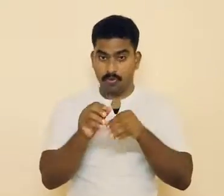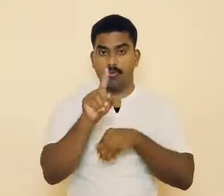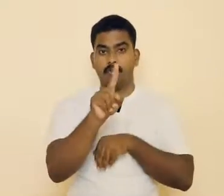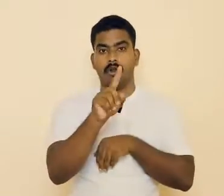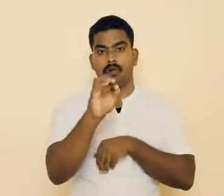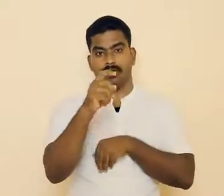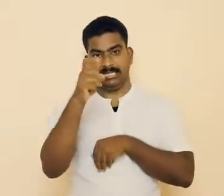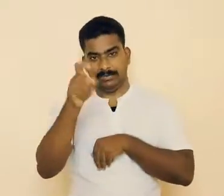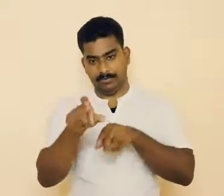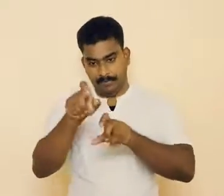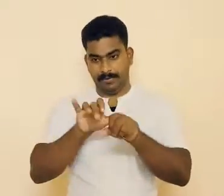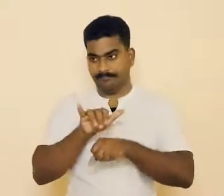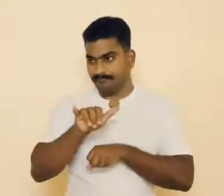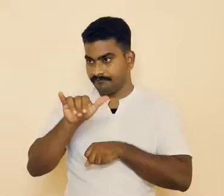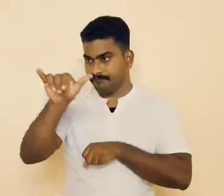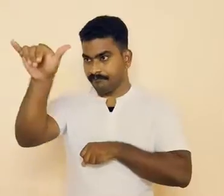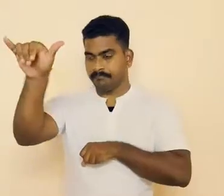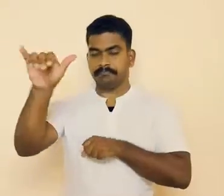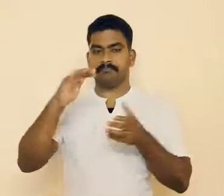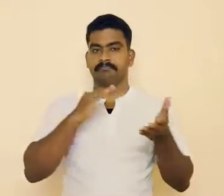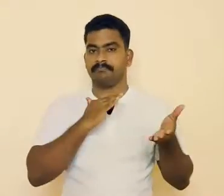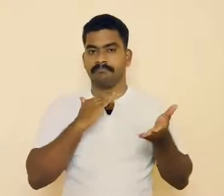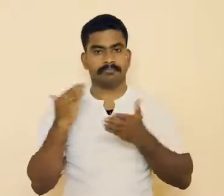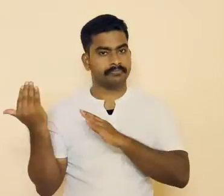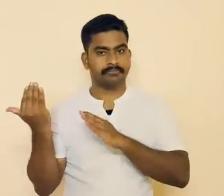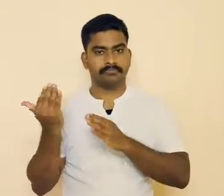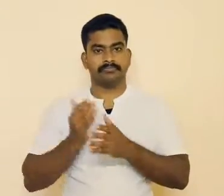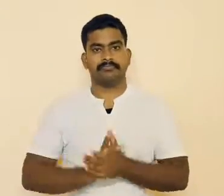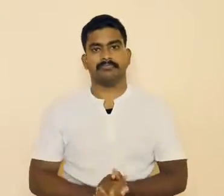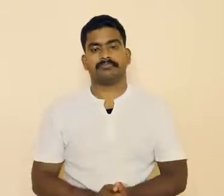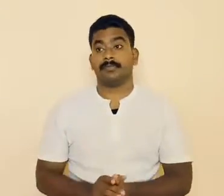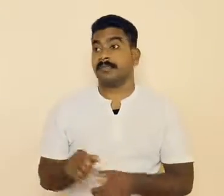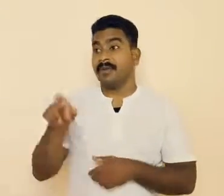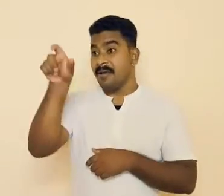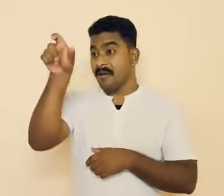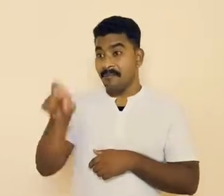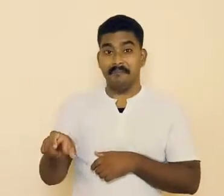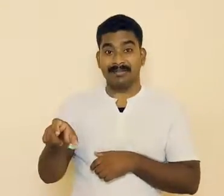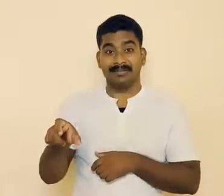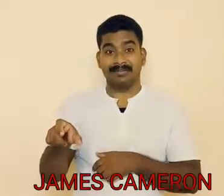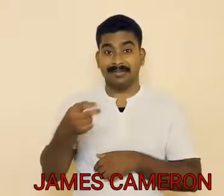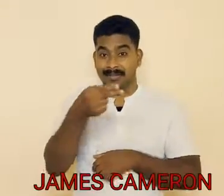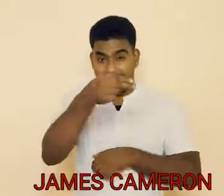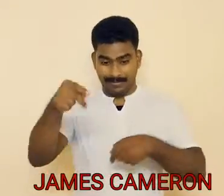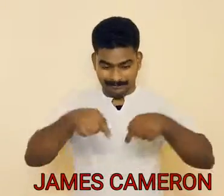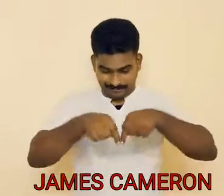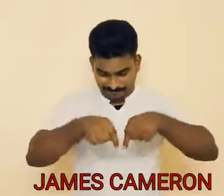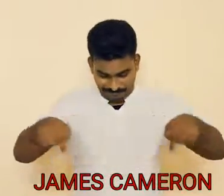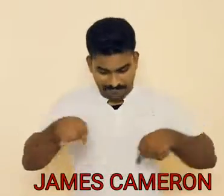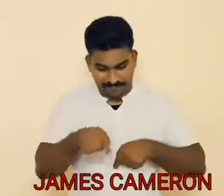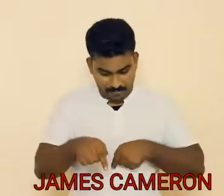ജെയിംസ് കാമറൂൺ സിനിമ അവതാറിന്റെ 2ാം ഭാഗം വരുന്നു. പ്രൊഡക്ഷൻ ജോലികൾ ആരംഭിച്ചു.